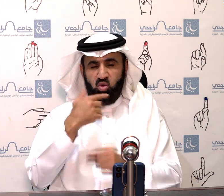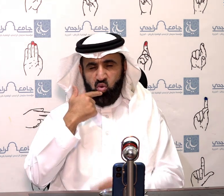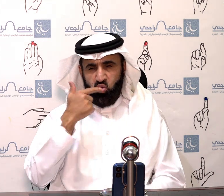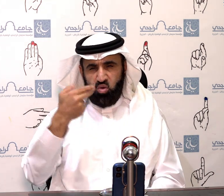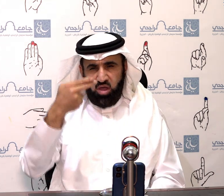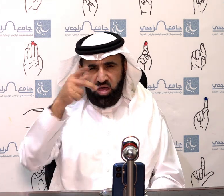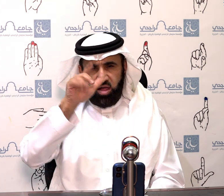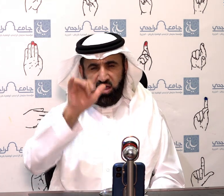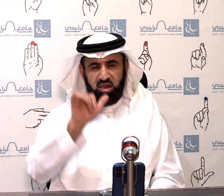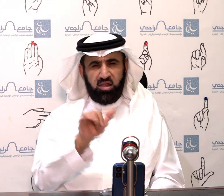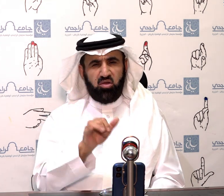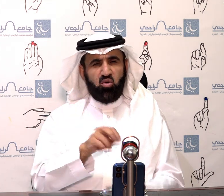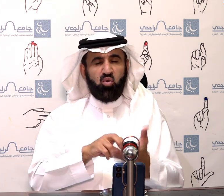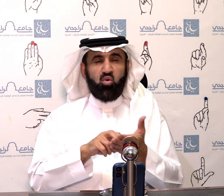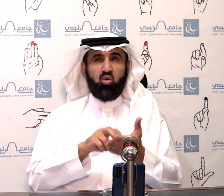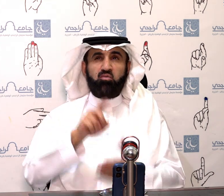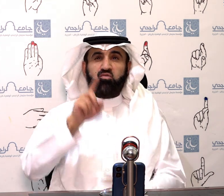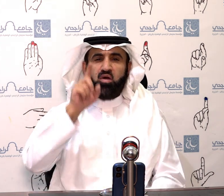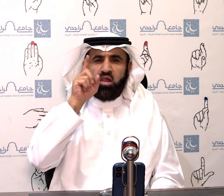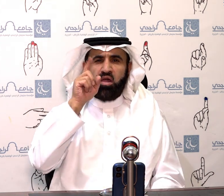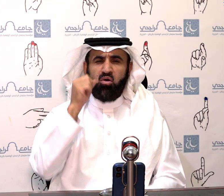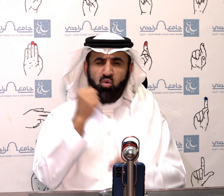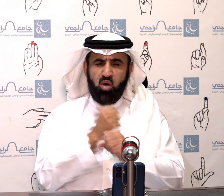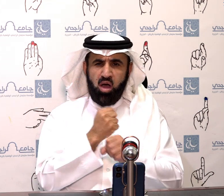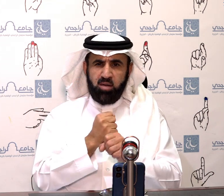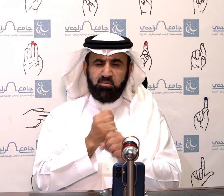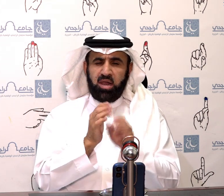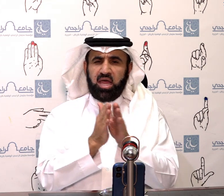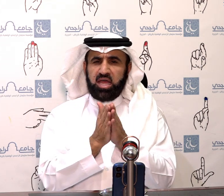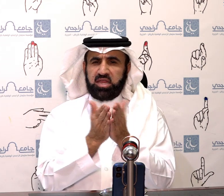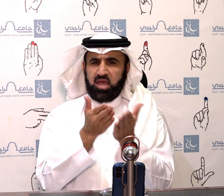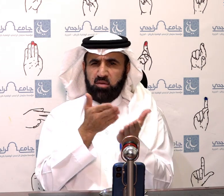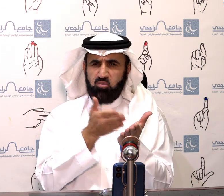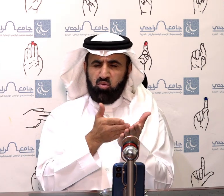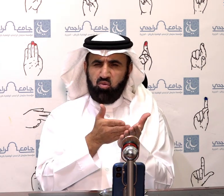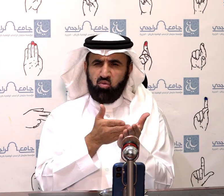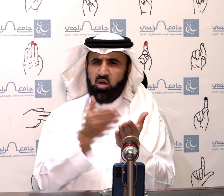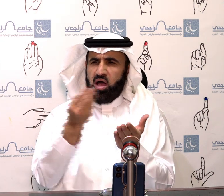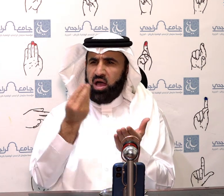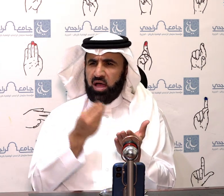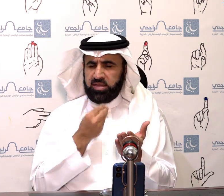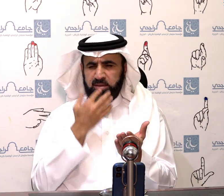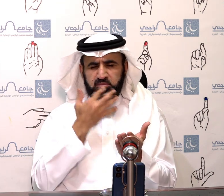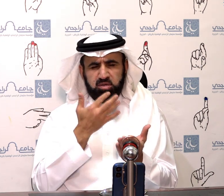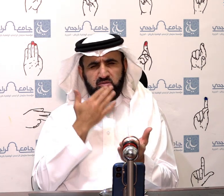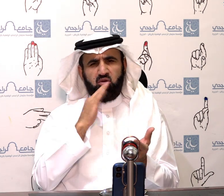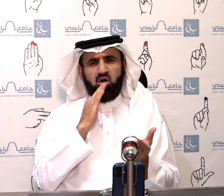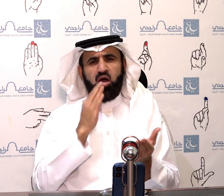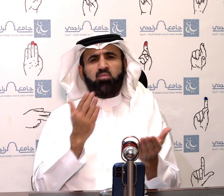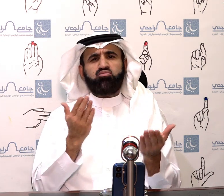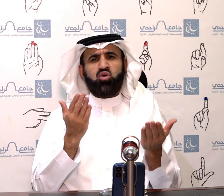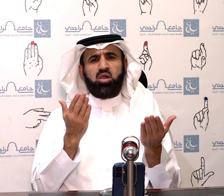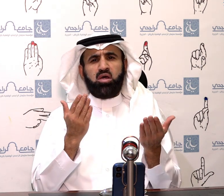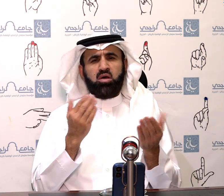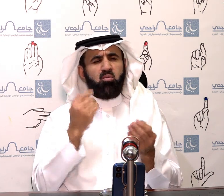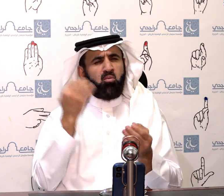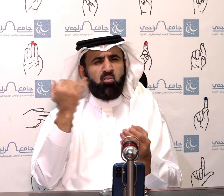من الجليل، والعمل بالتنزيل، والرضا بالقليل، والاستعداد ليوم الرحيل.